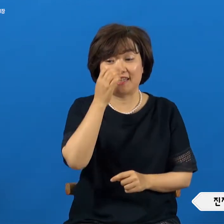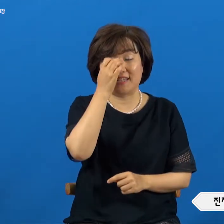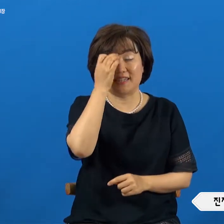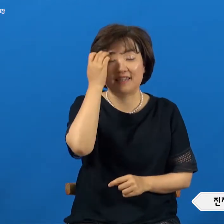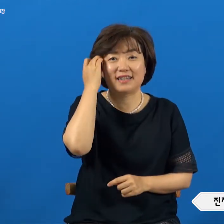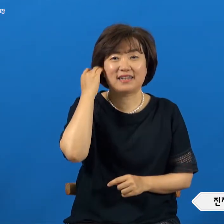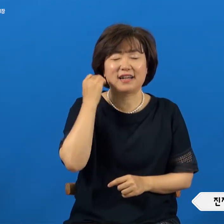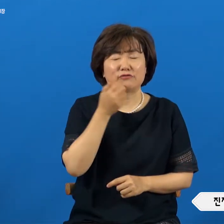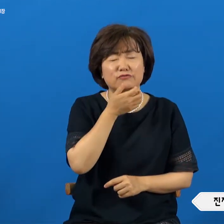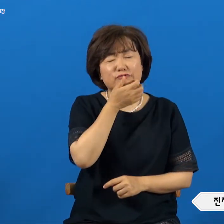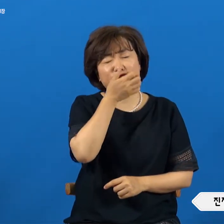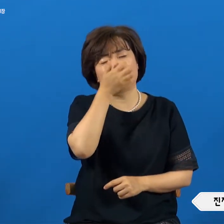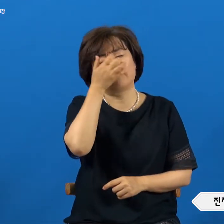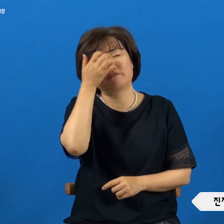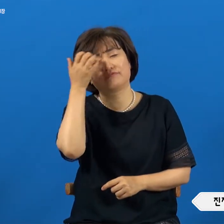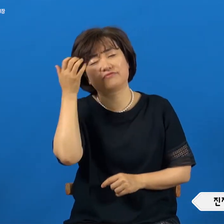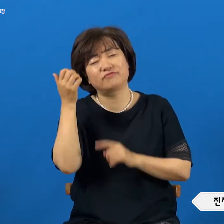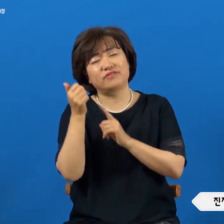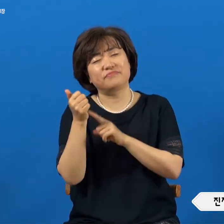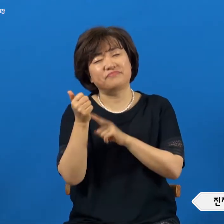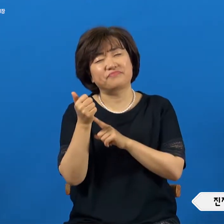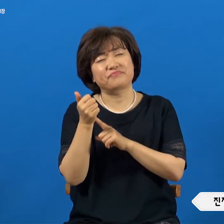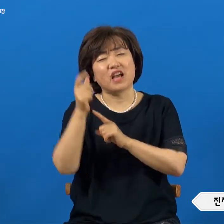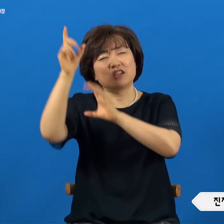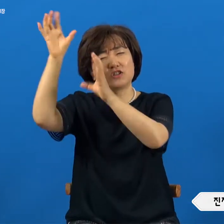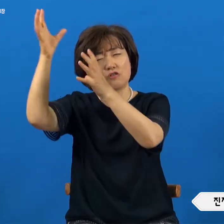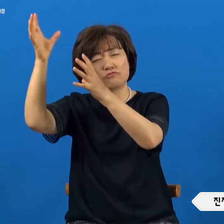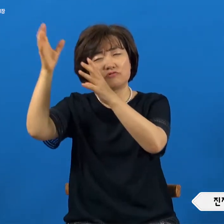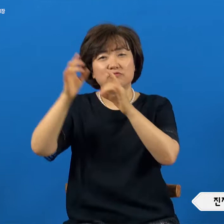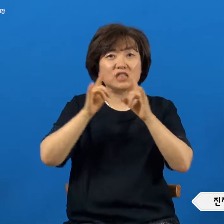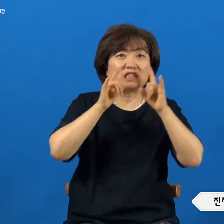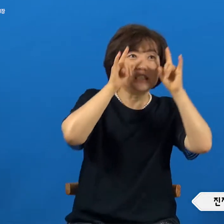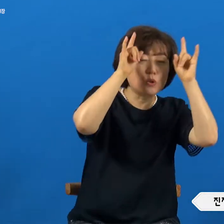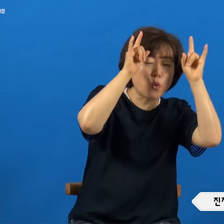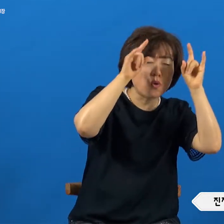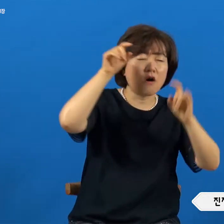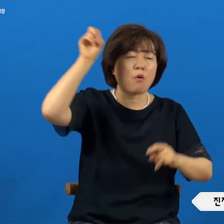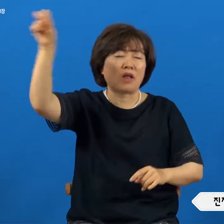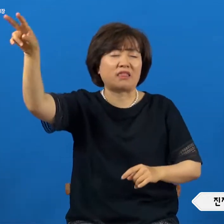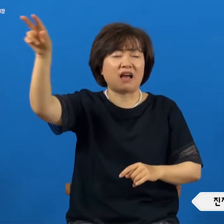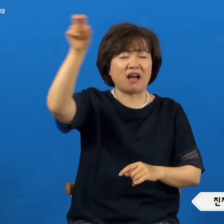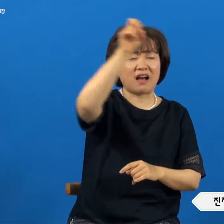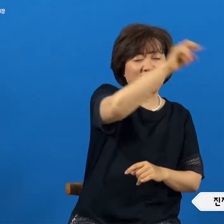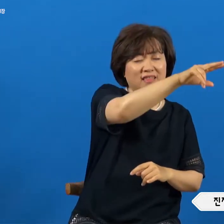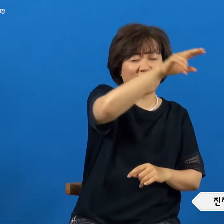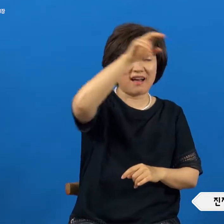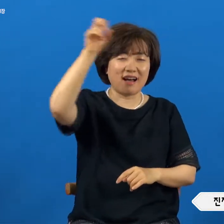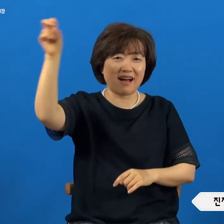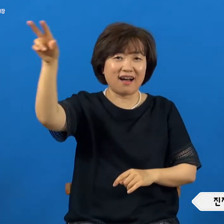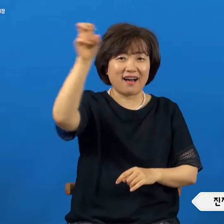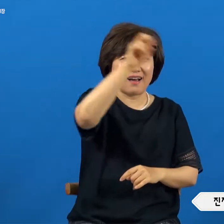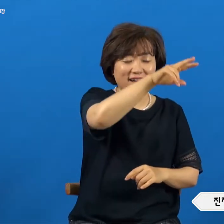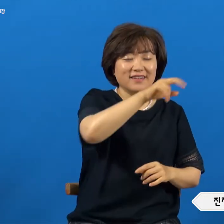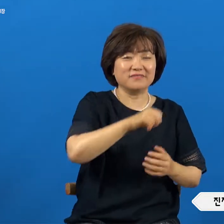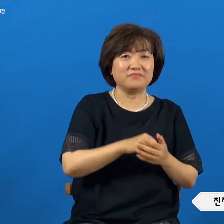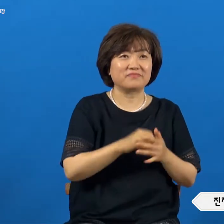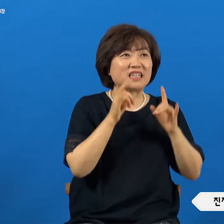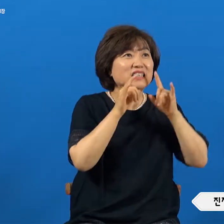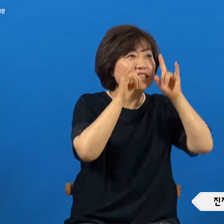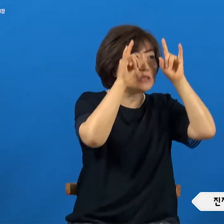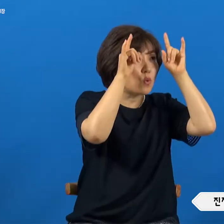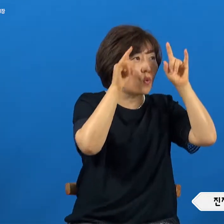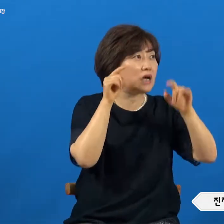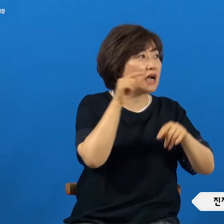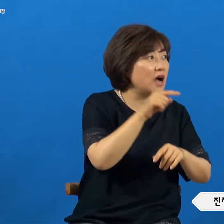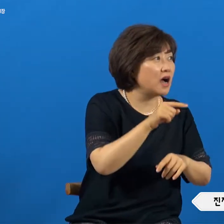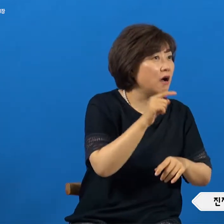하시더라고요. 꿈을 꿨는데 천국과 지옥을 왔다 갔다 했답니다. 지옥에 가서 물었답니다. 여긴